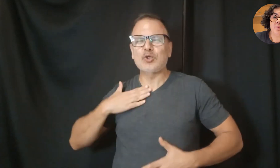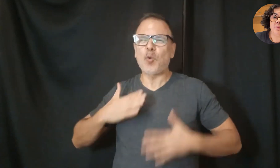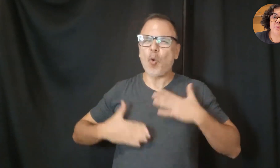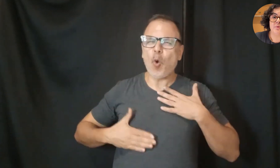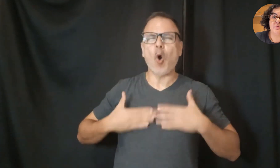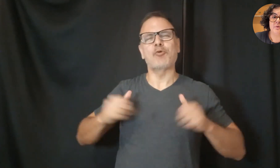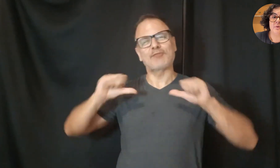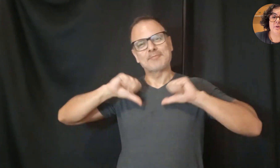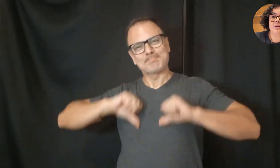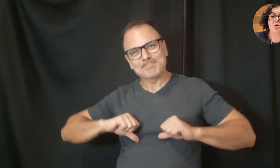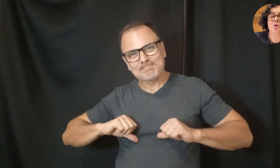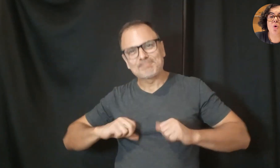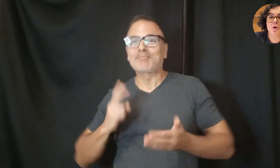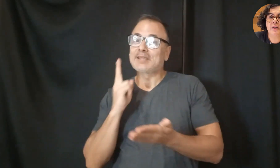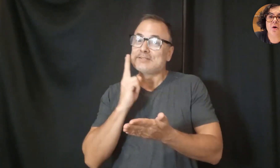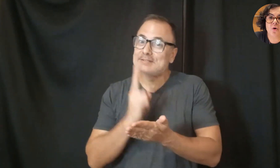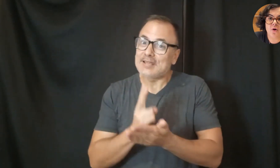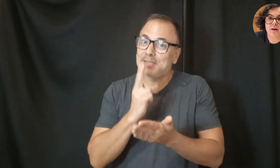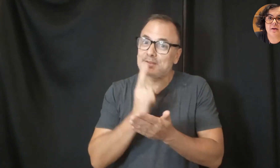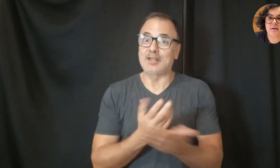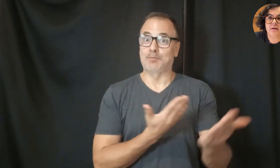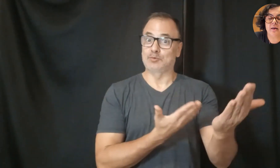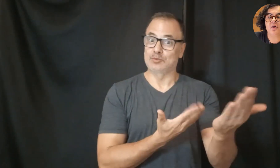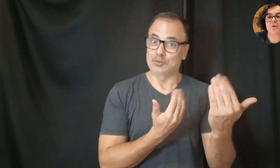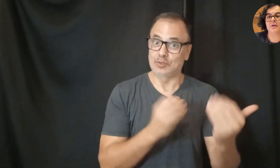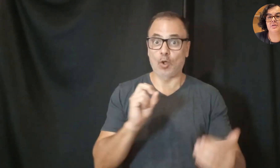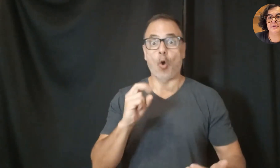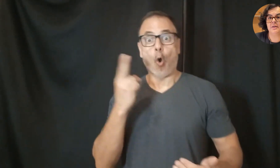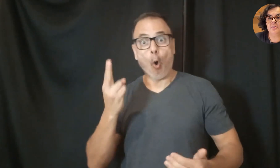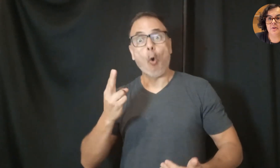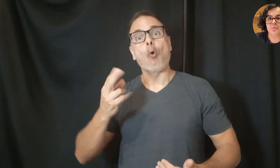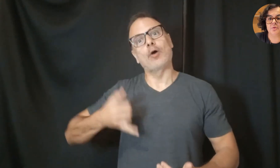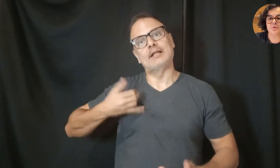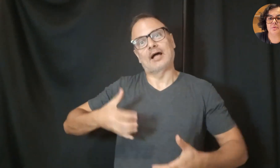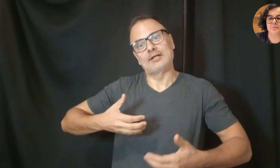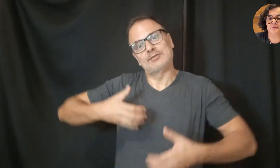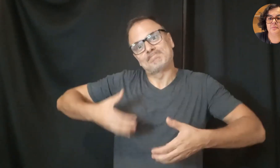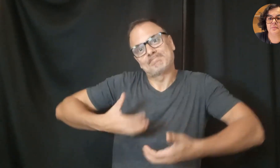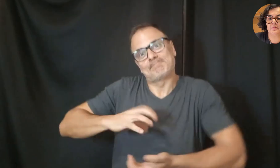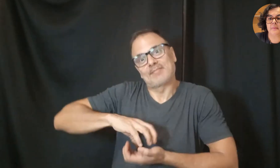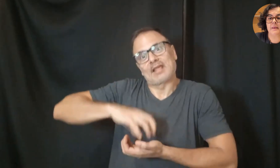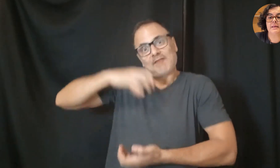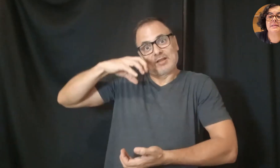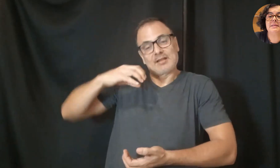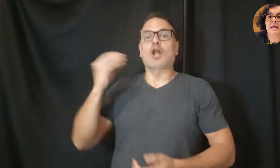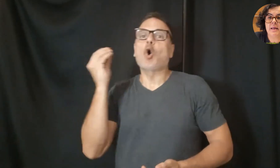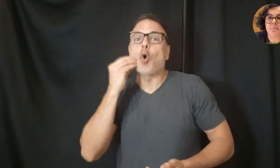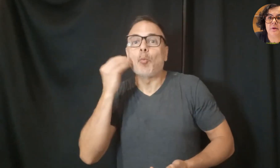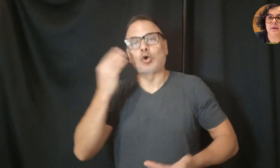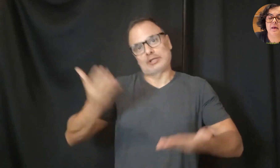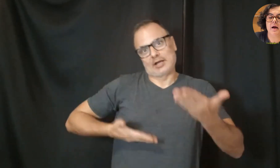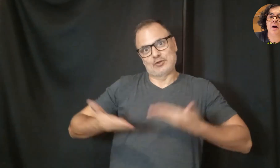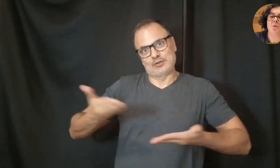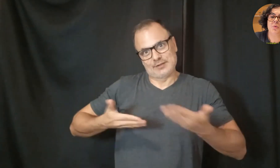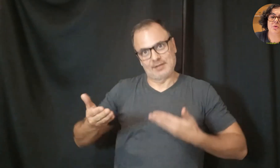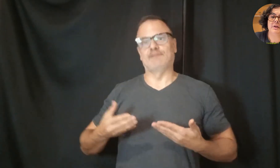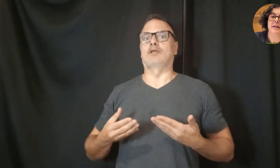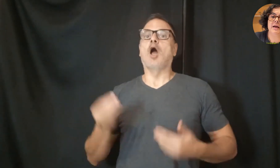tempo, toda hora é hora de servirmos. Sempre há oportunidade